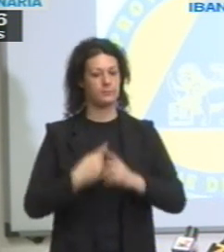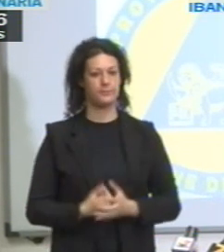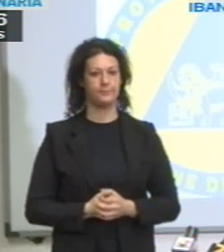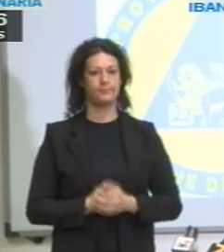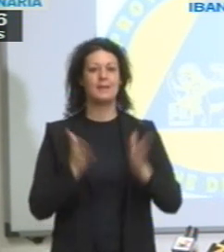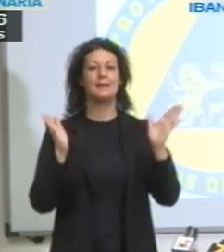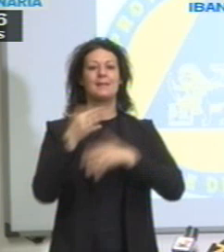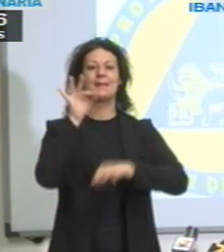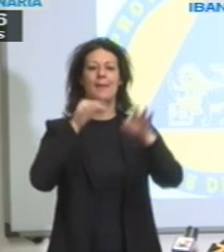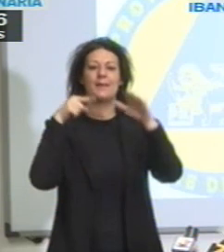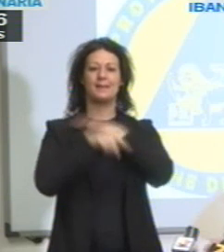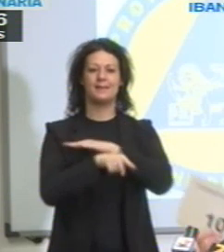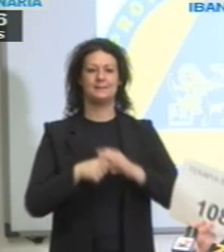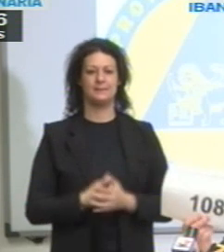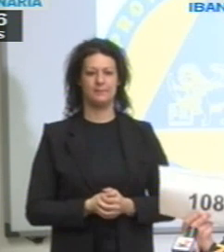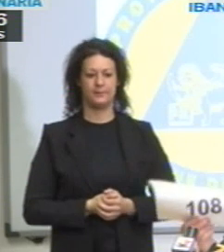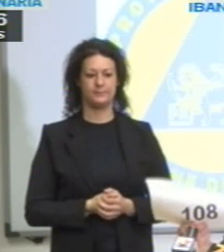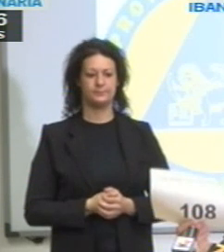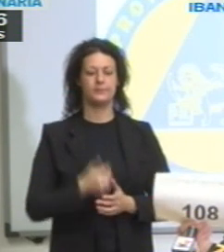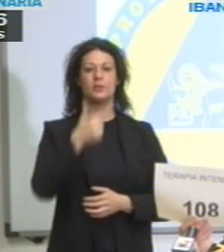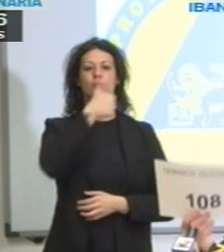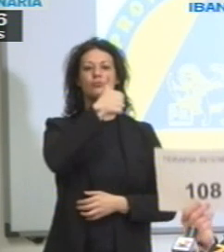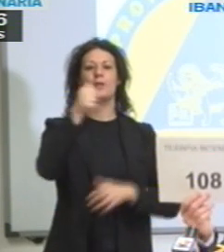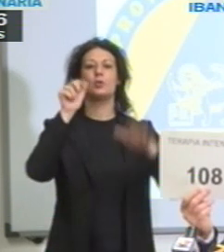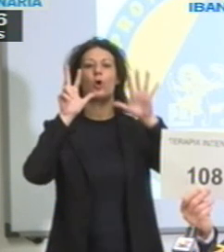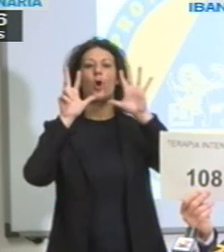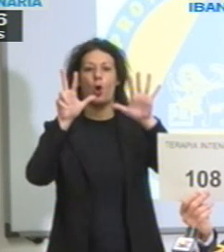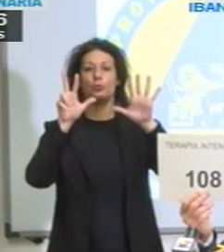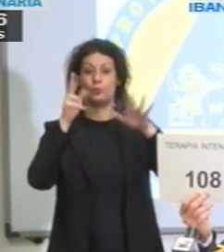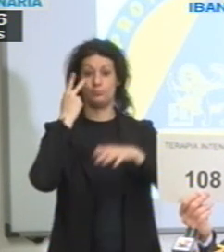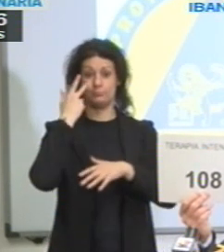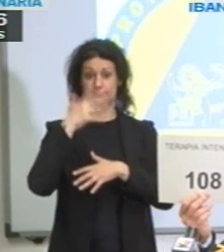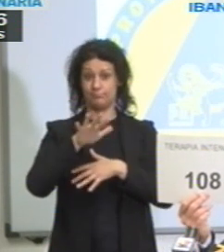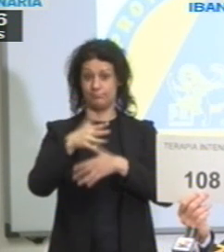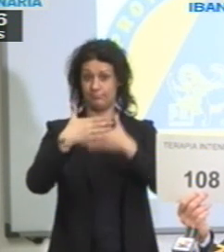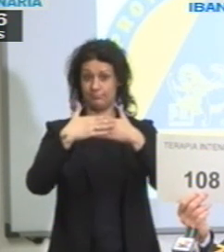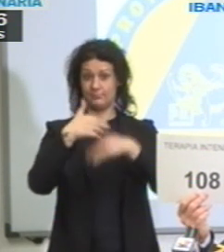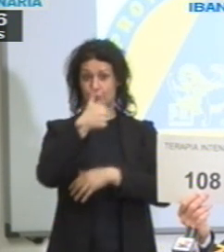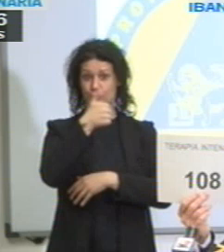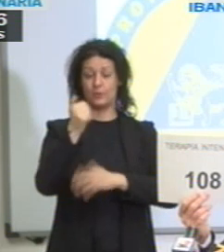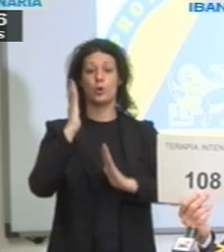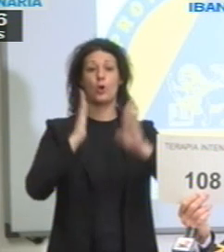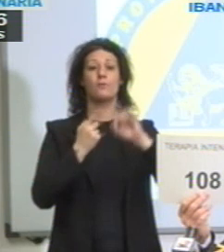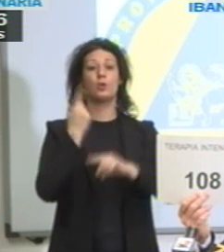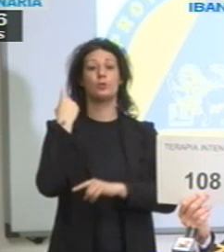Le terapie intensive sono 108, vedete che ci avviciniamo alla soglia dei 100, meno 2.